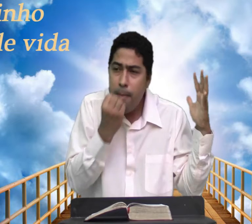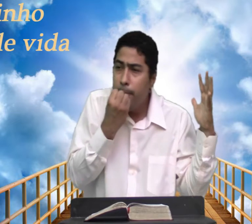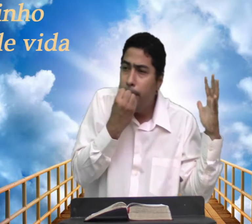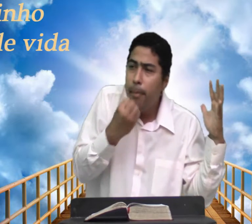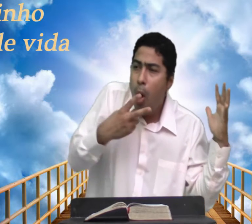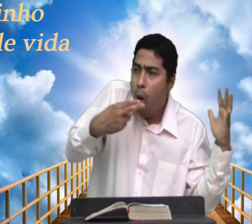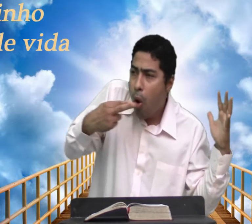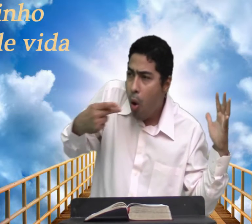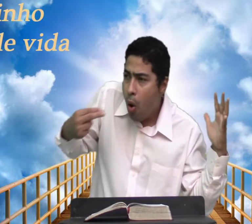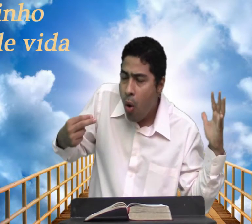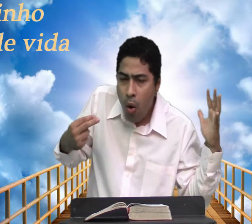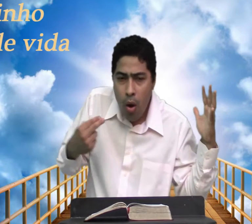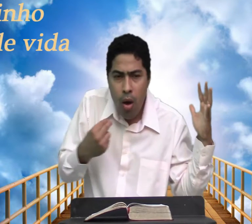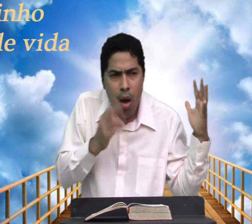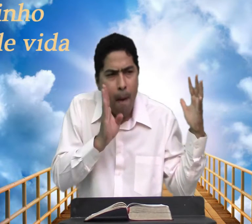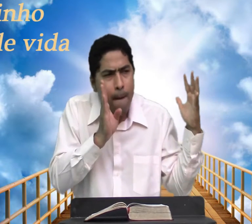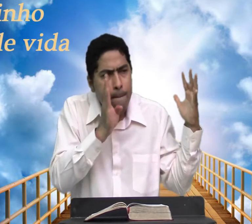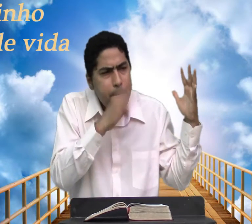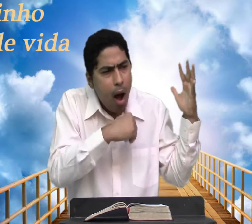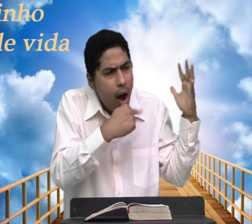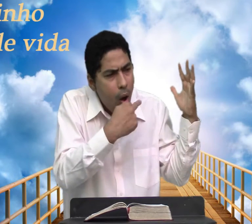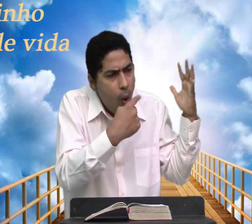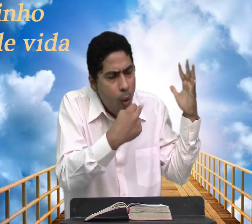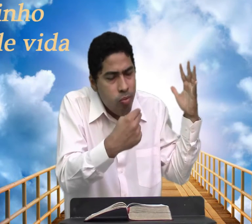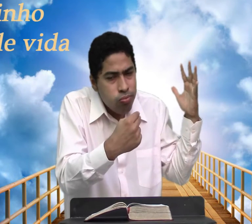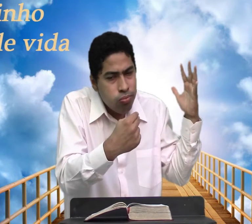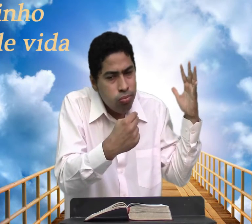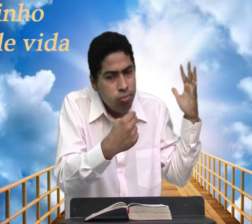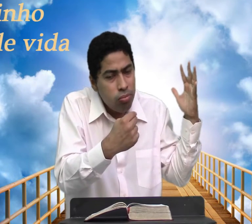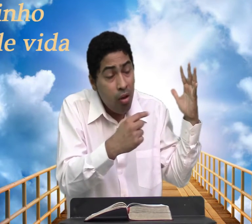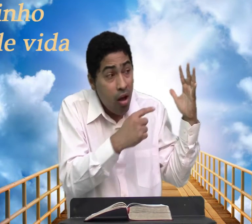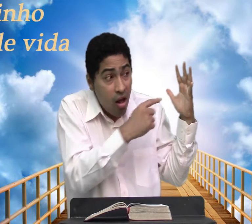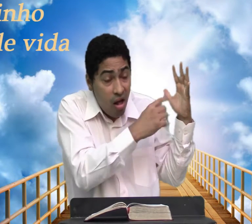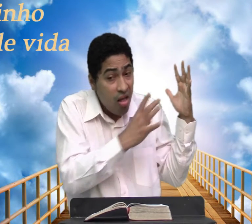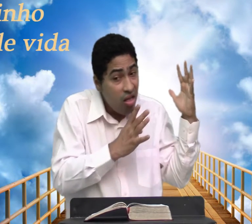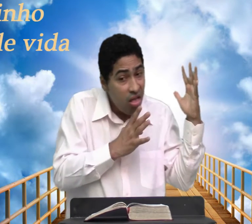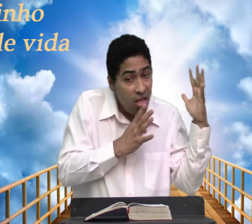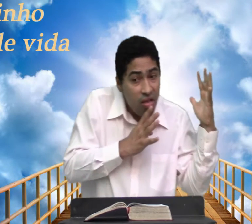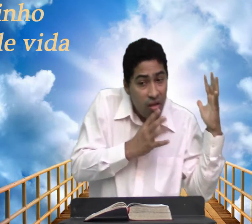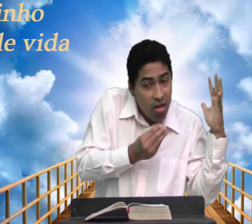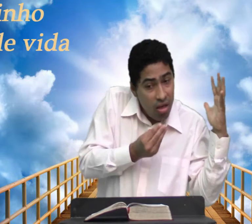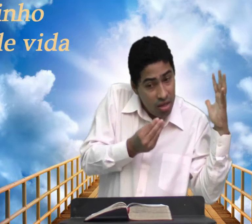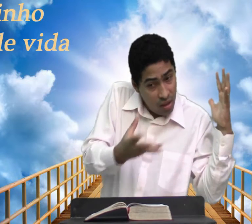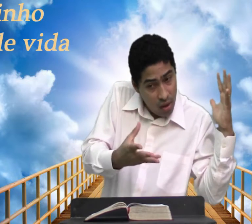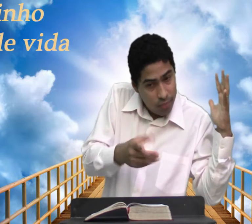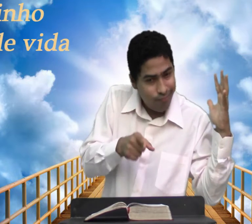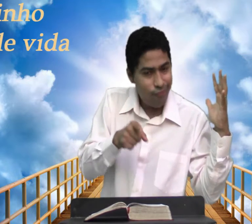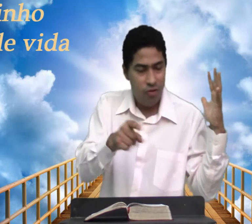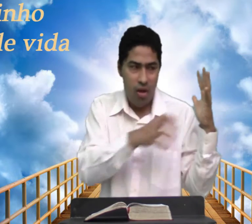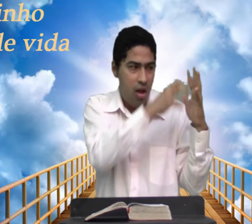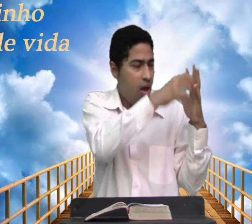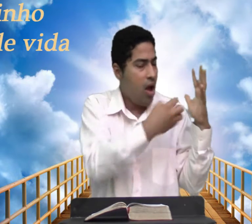mal. Desta árvore, apenas dessa árvore, você não pode